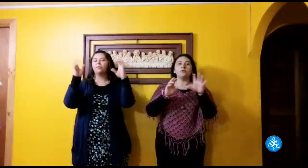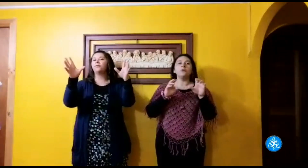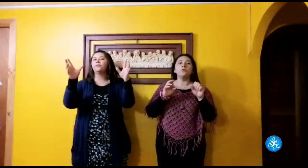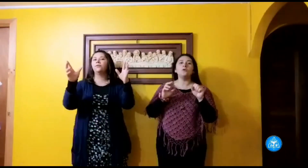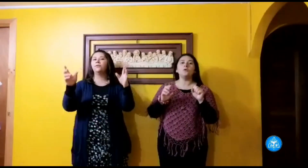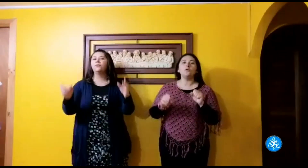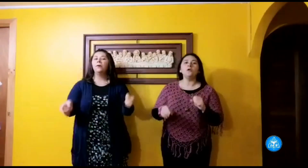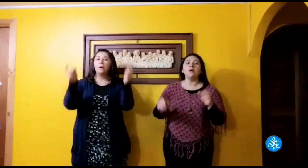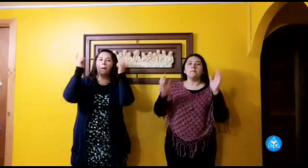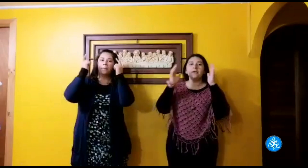su